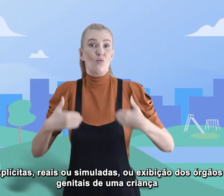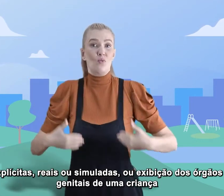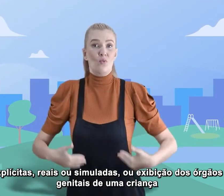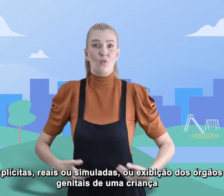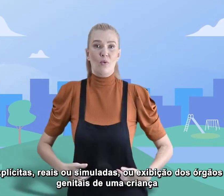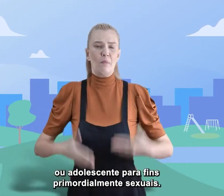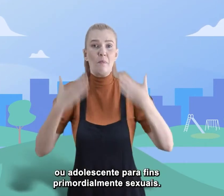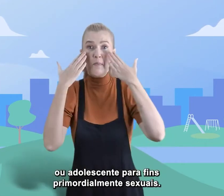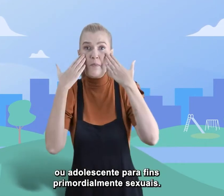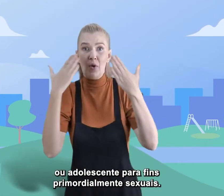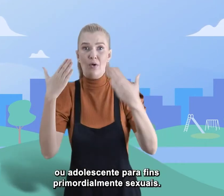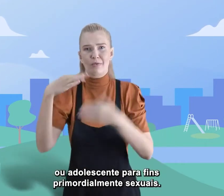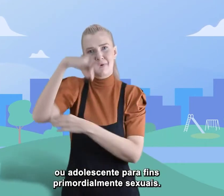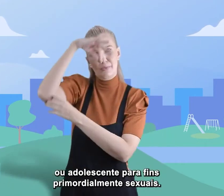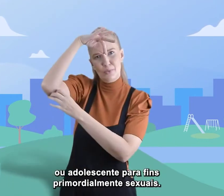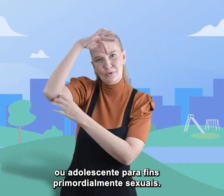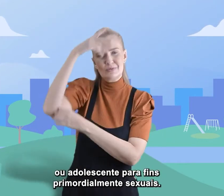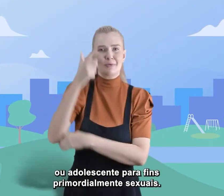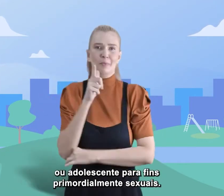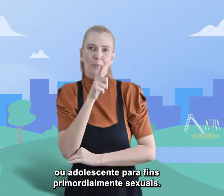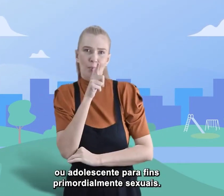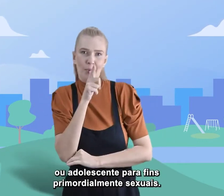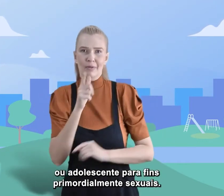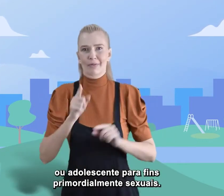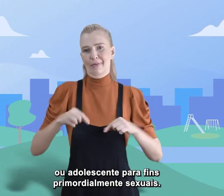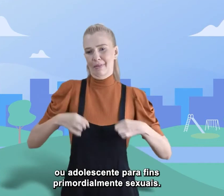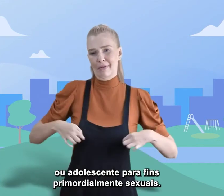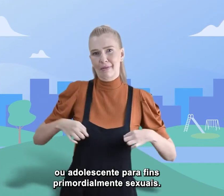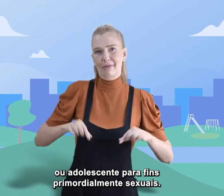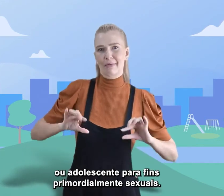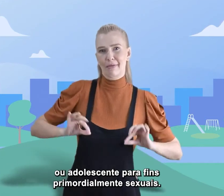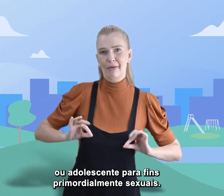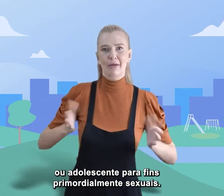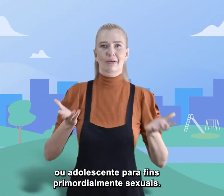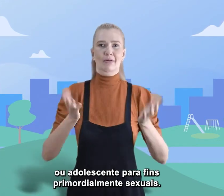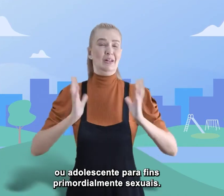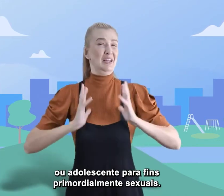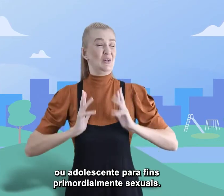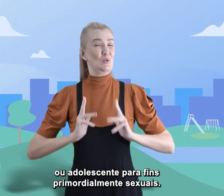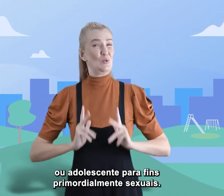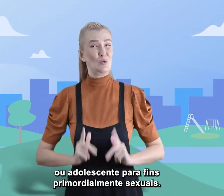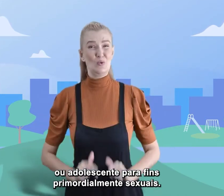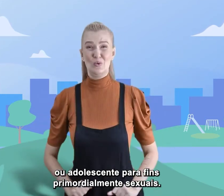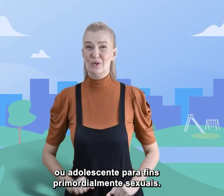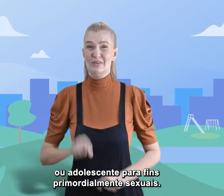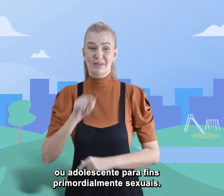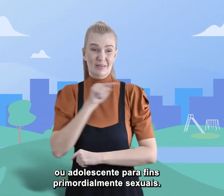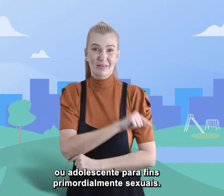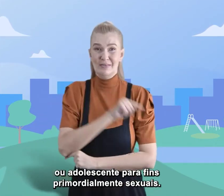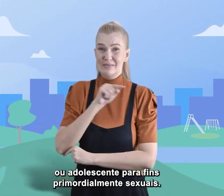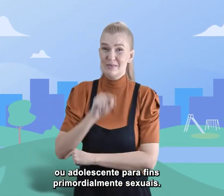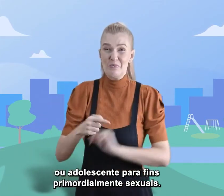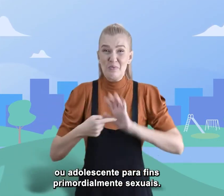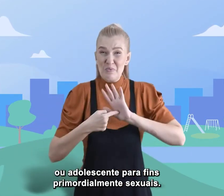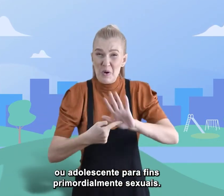criança ou adolescente, para fins primordialmente sexuais.